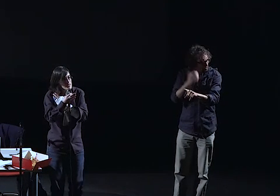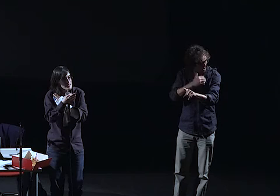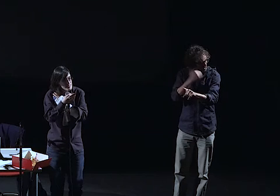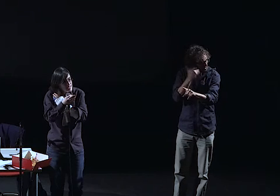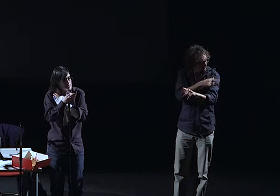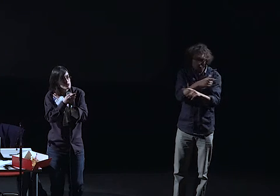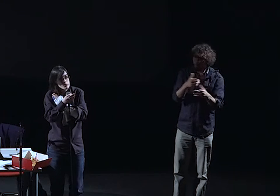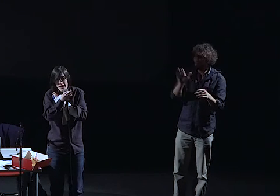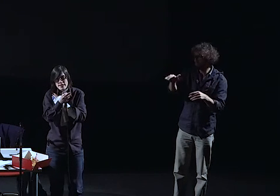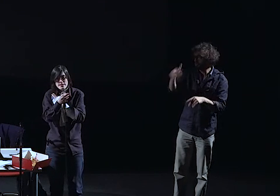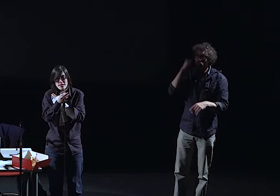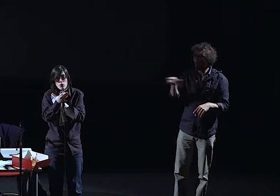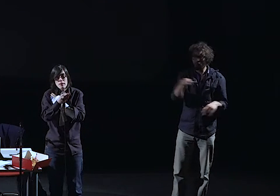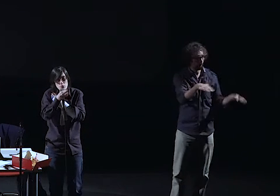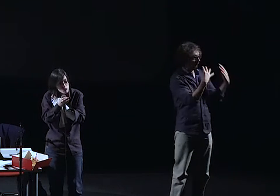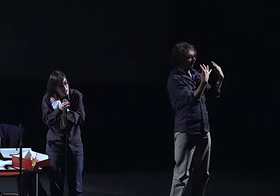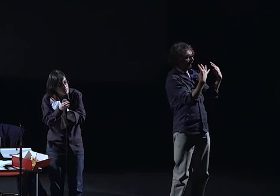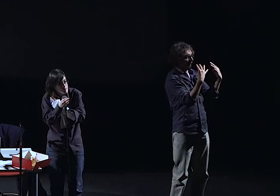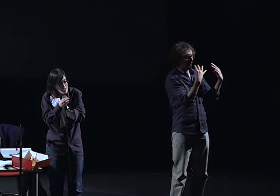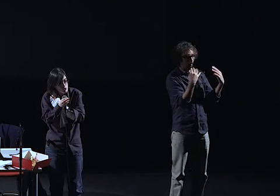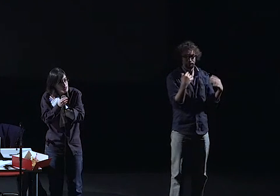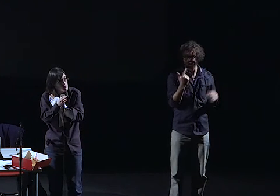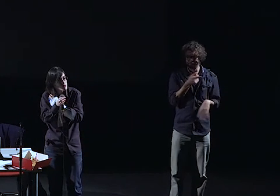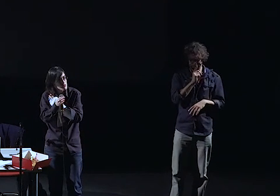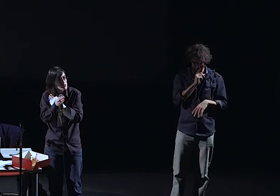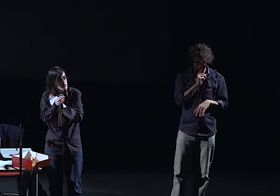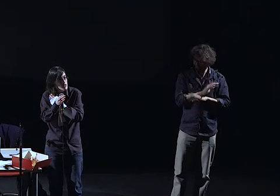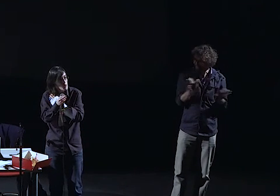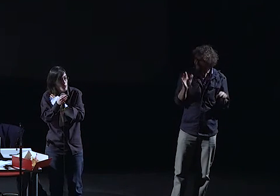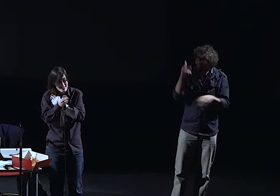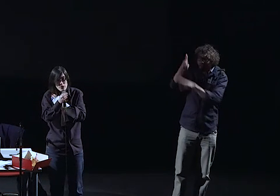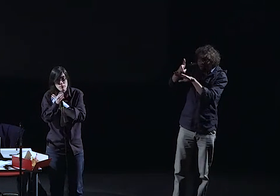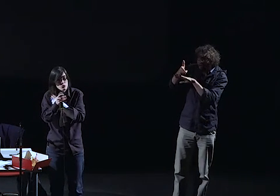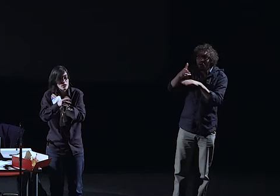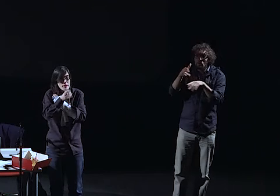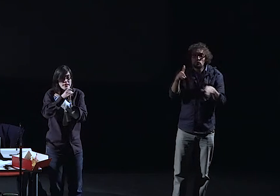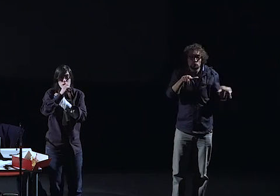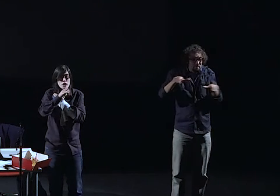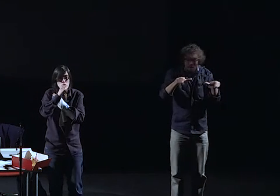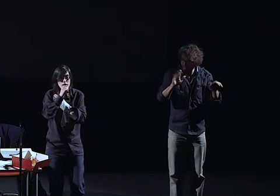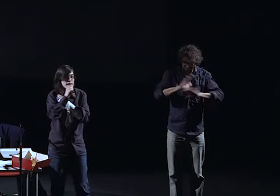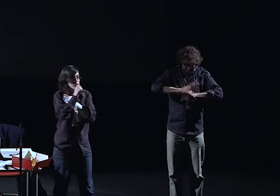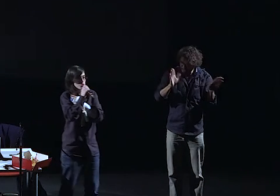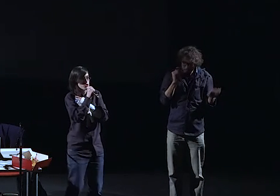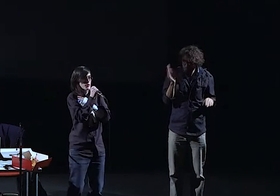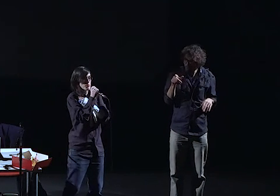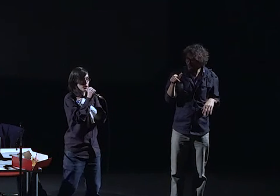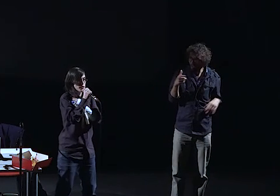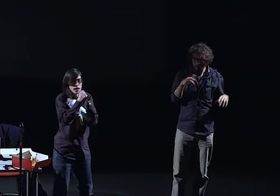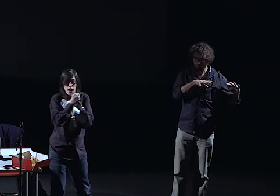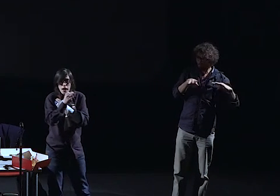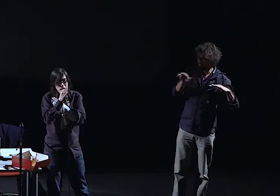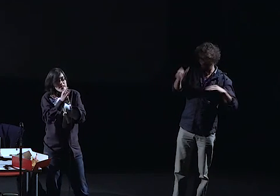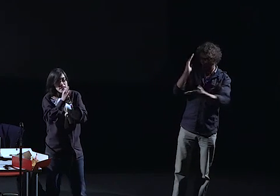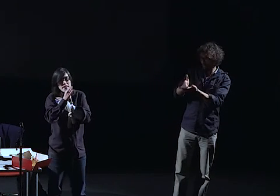si ça se met à exister, on n'a plus besoin d'être caméras de surveillance. Et on pourra dire, on n'a plus besoin, de la même manière que les gens... Et attention, là, je vais faire mon point